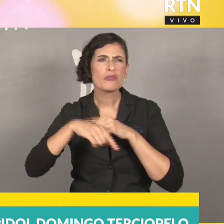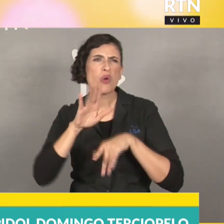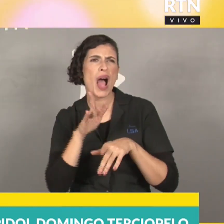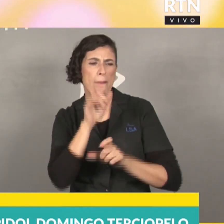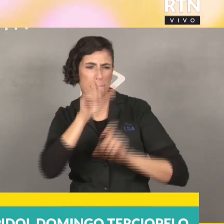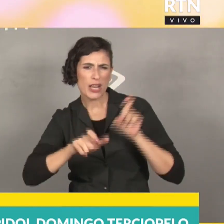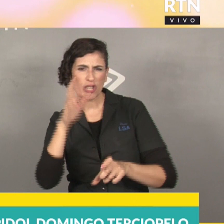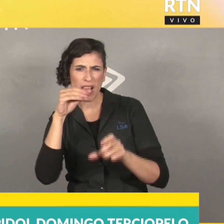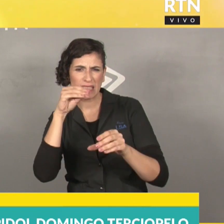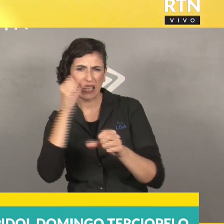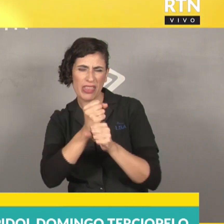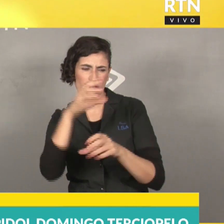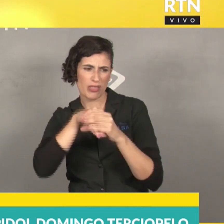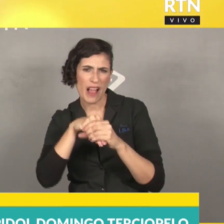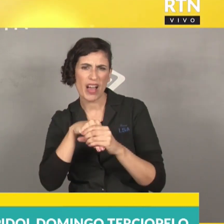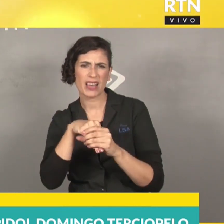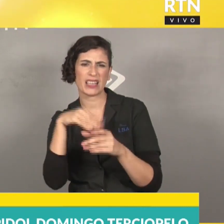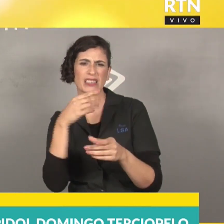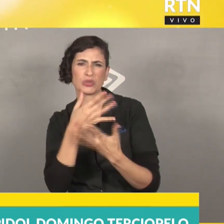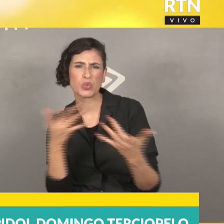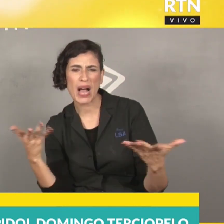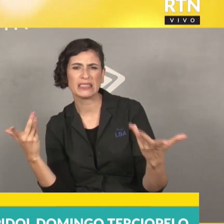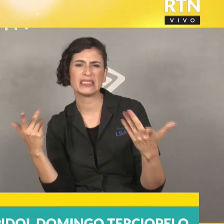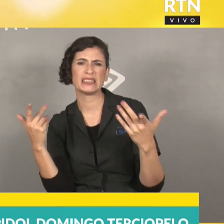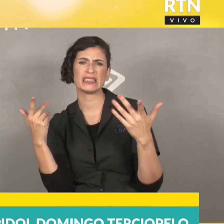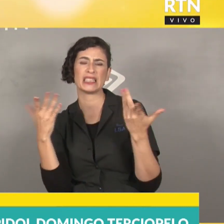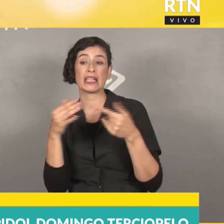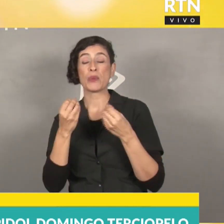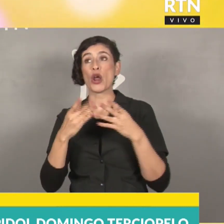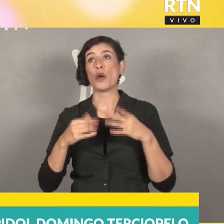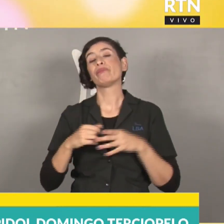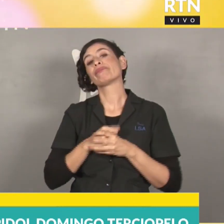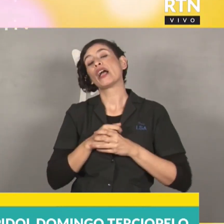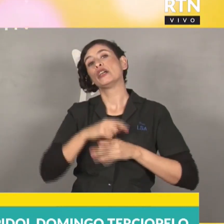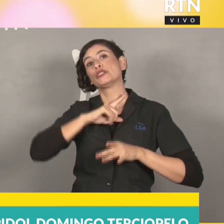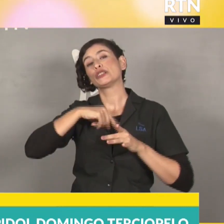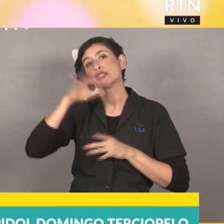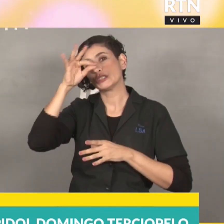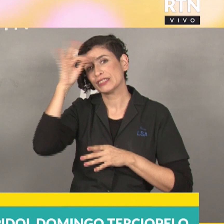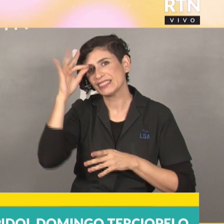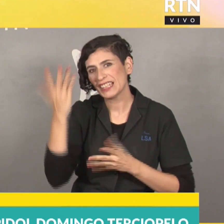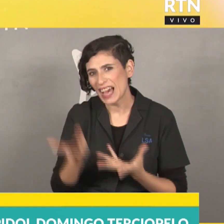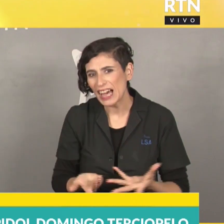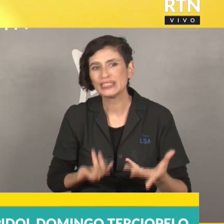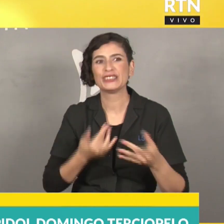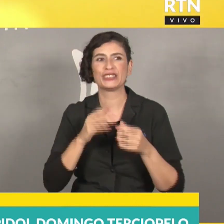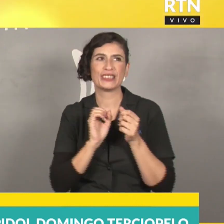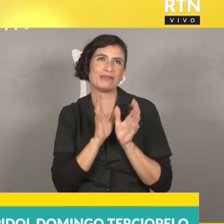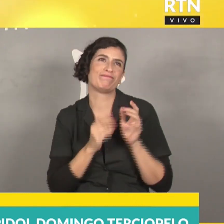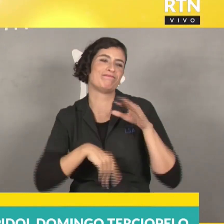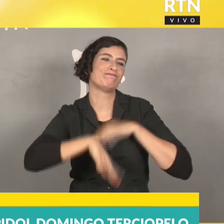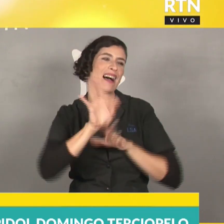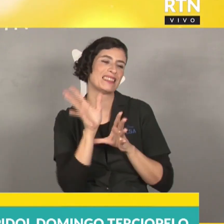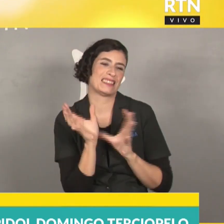están y integran. Siempre nuestro teatro es un poco antropológico y de creación